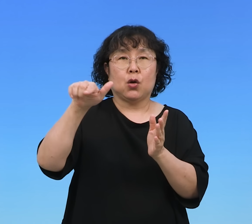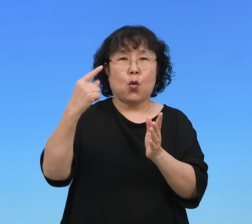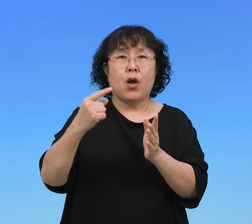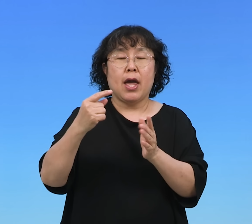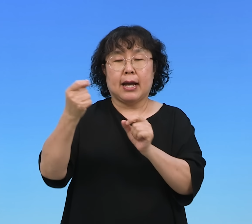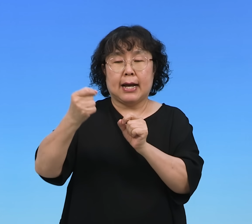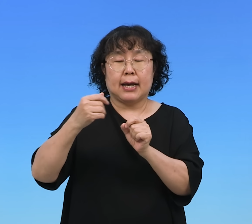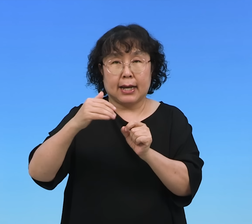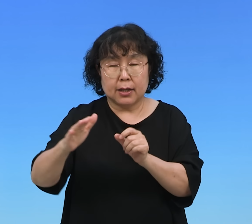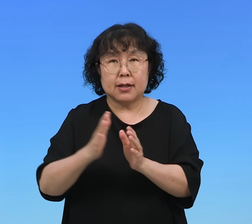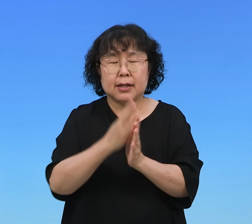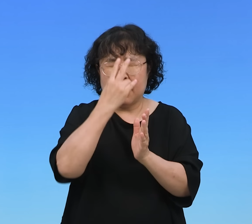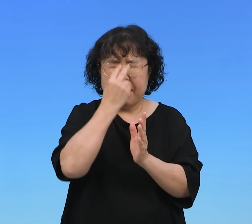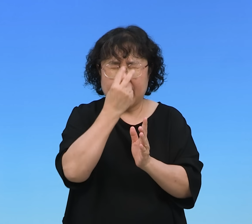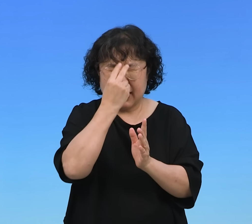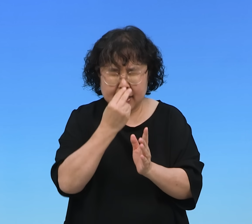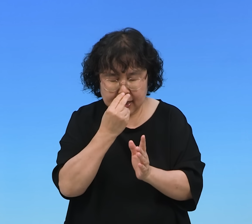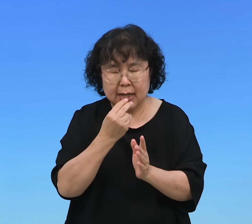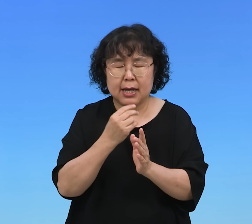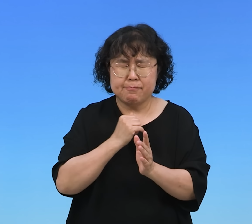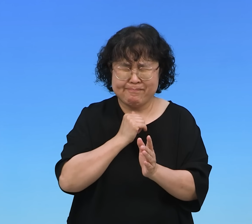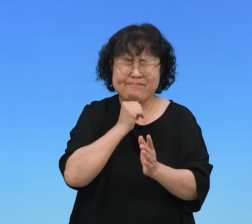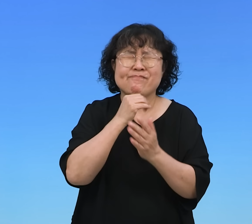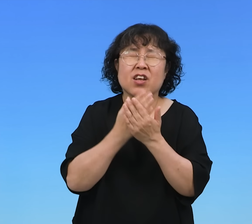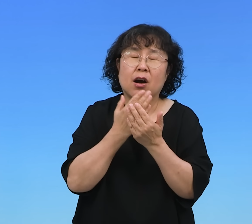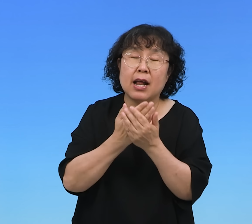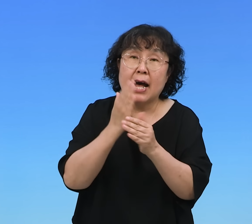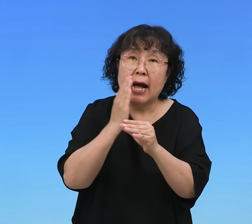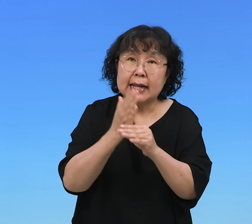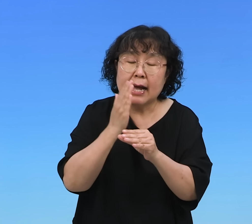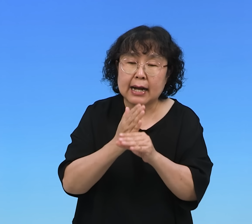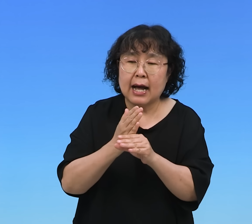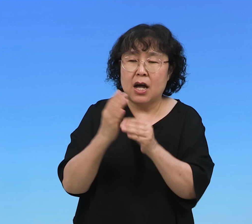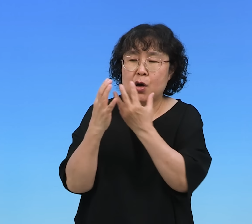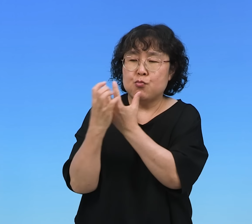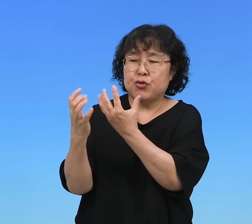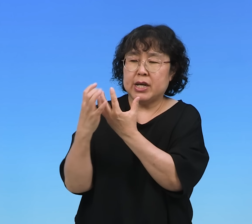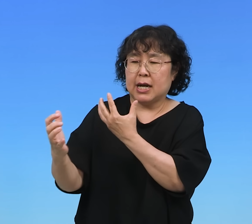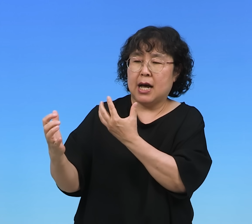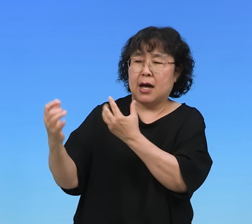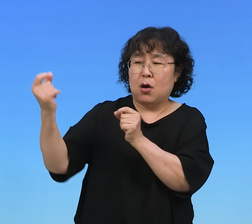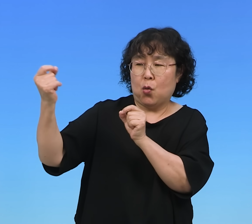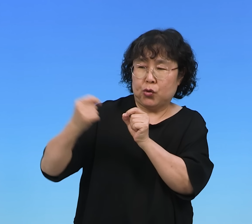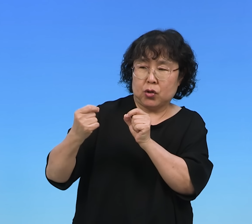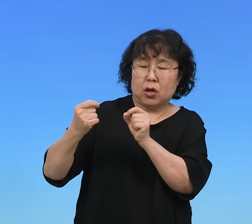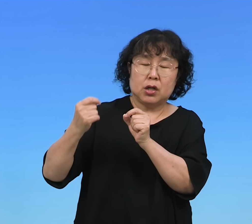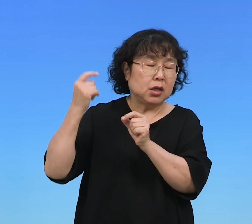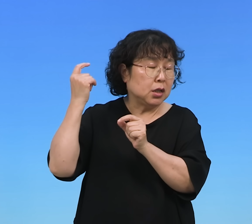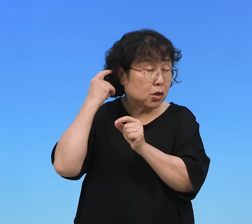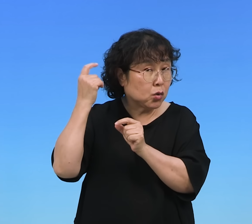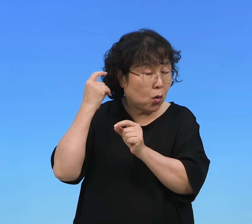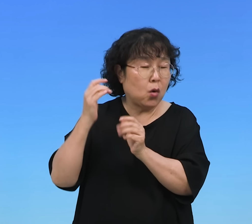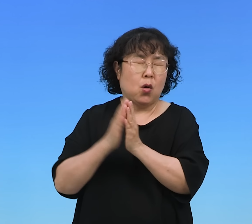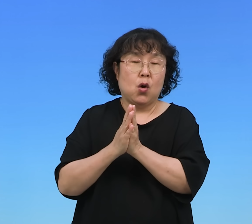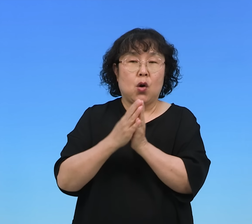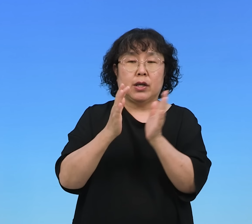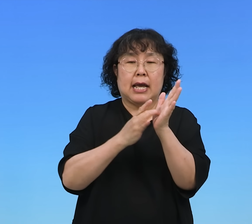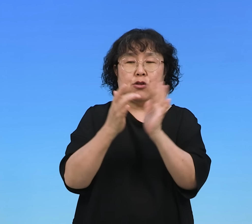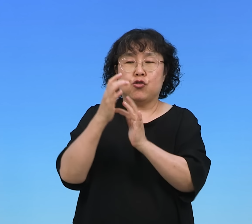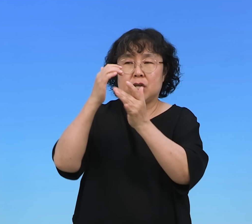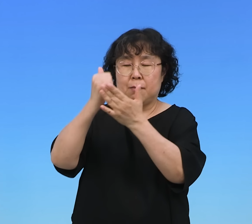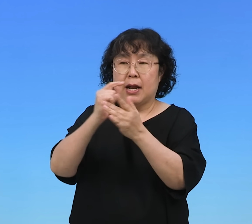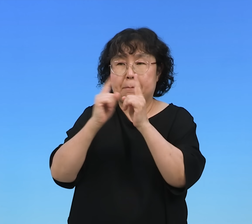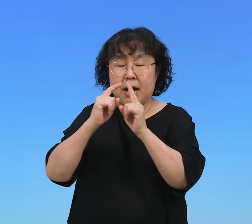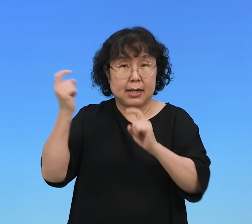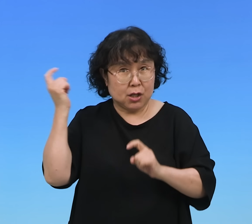앉아 구걸하다가 무리가 지나감을 듣고 이 무슨 일이냐고 물은데 그들이 나사렛 예수께서 지나가신다 하니 그다음